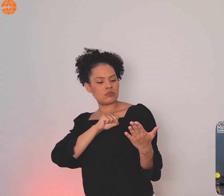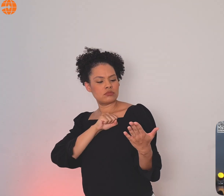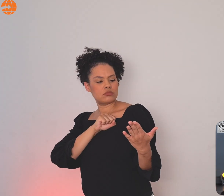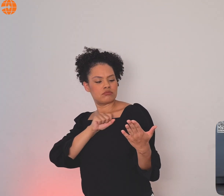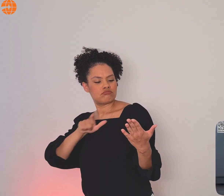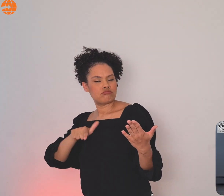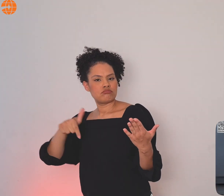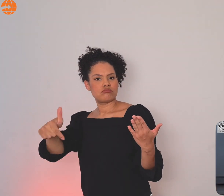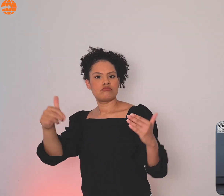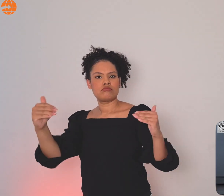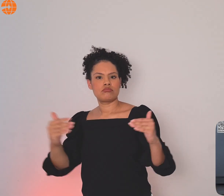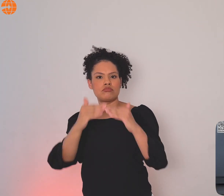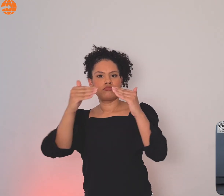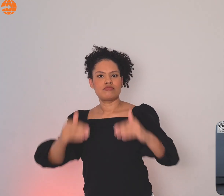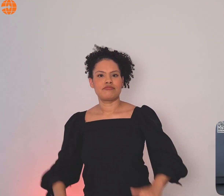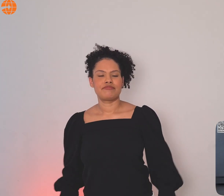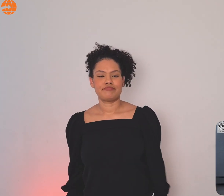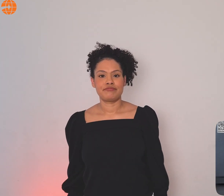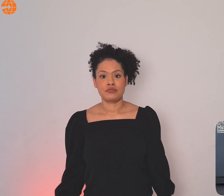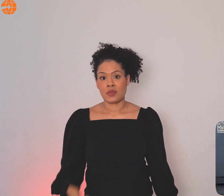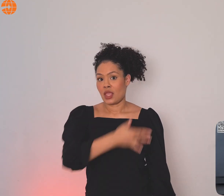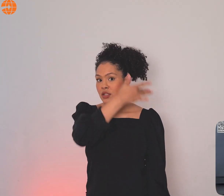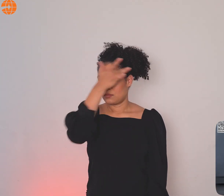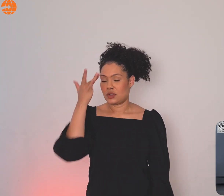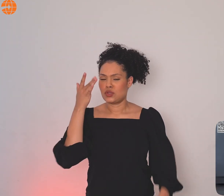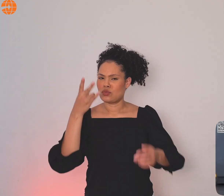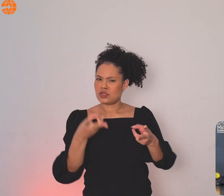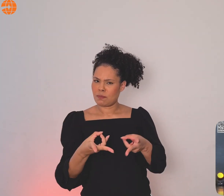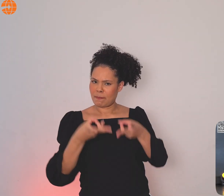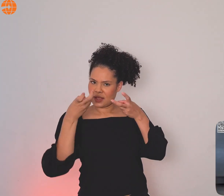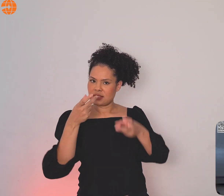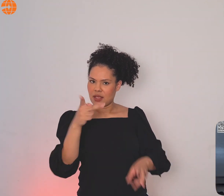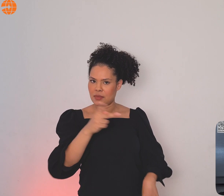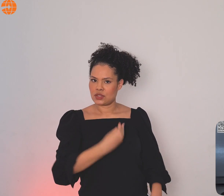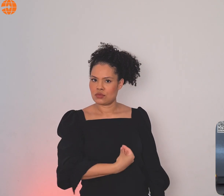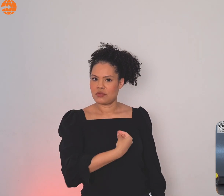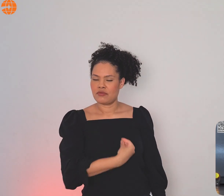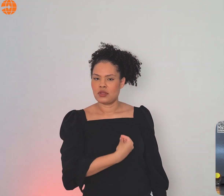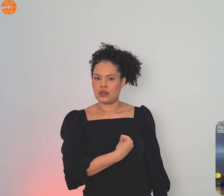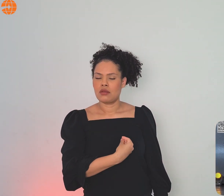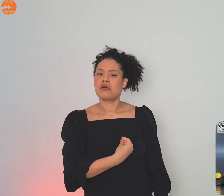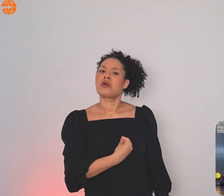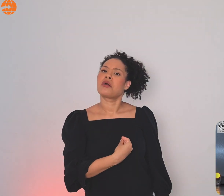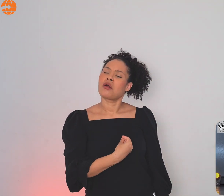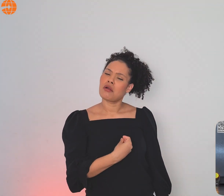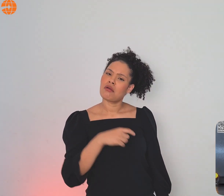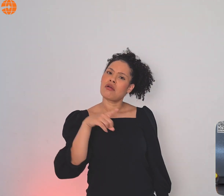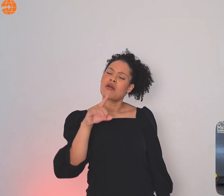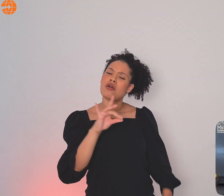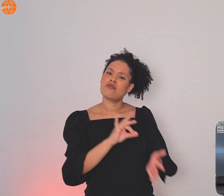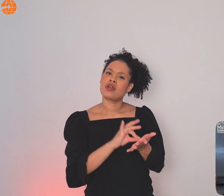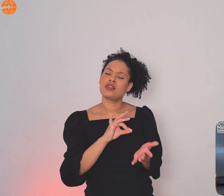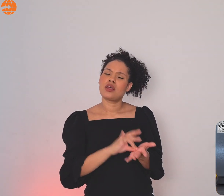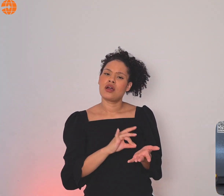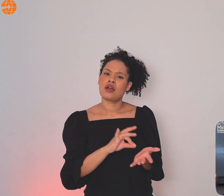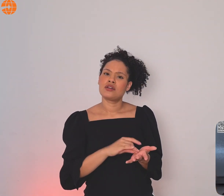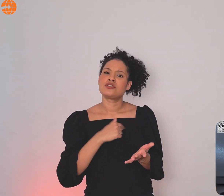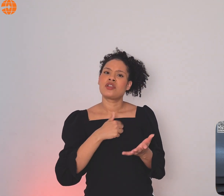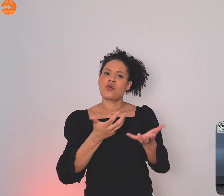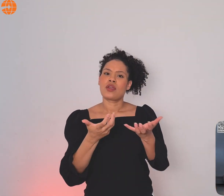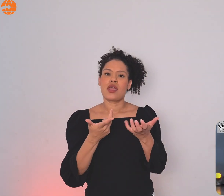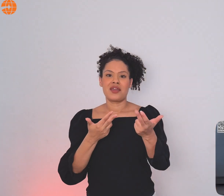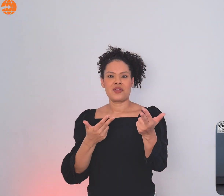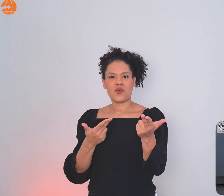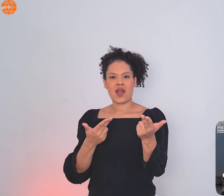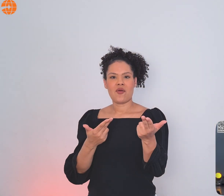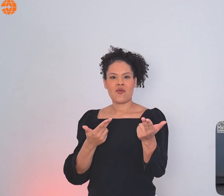As pessoas veem a sua vida e decidem ler a Bíblia que você lê. Vamos de